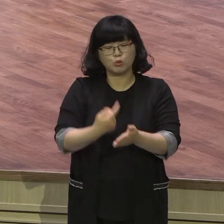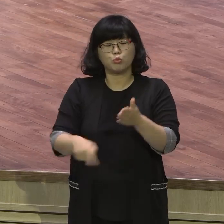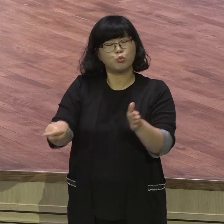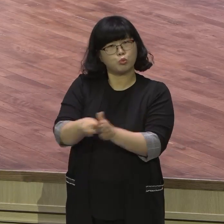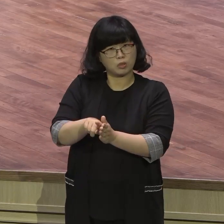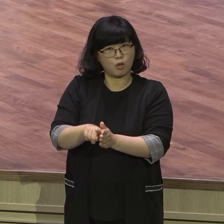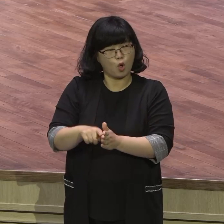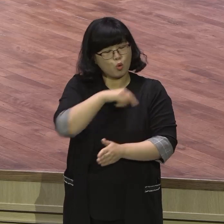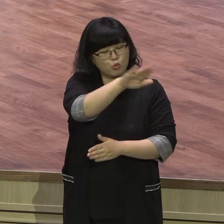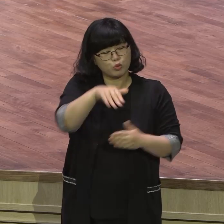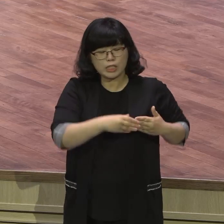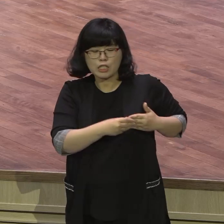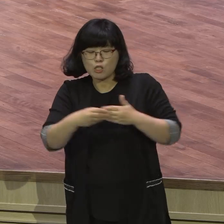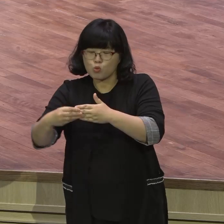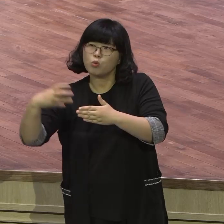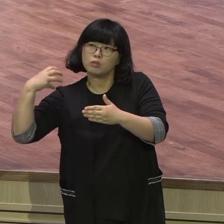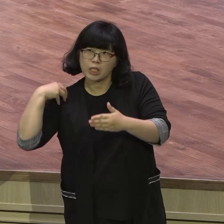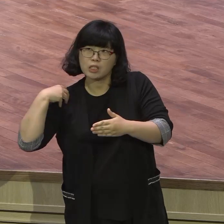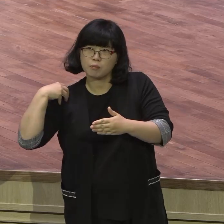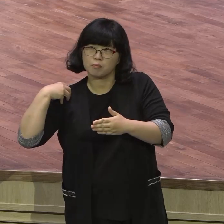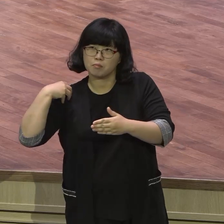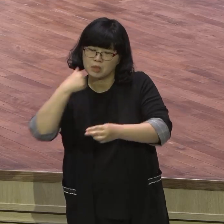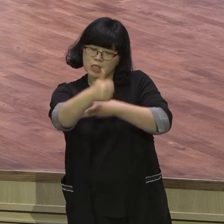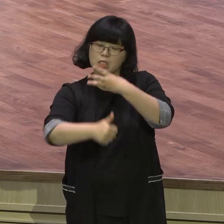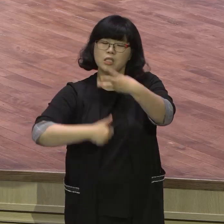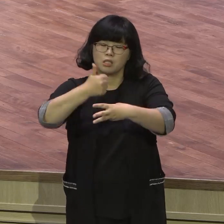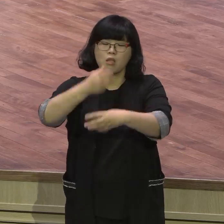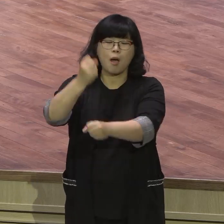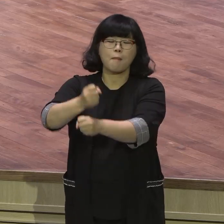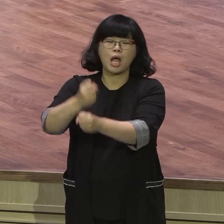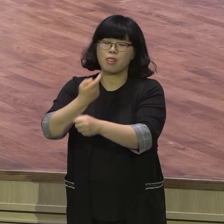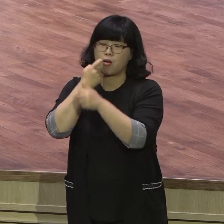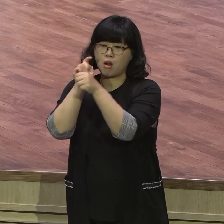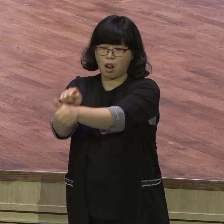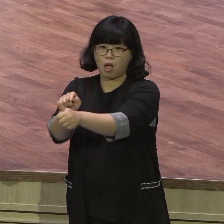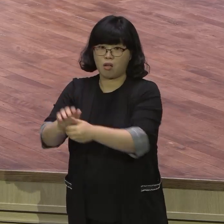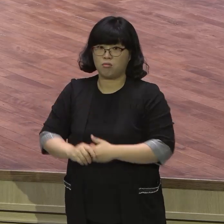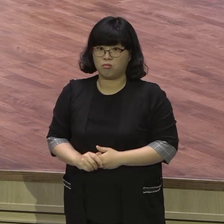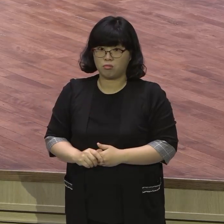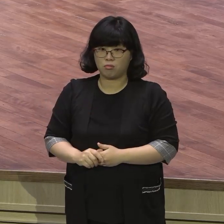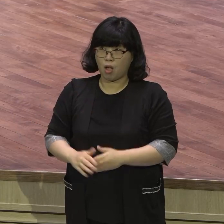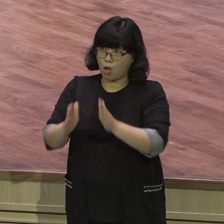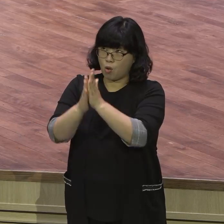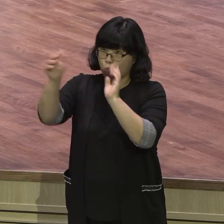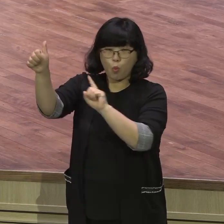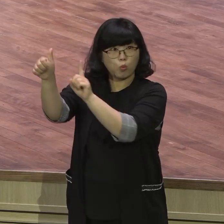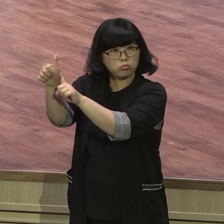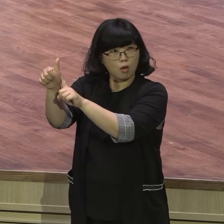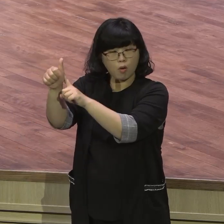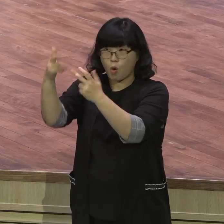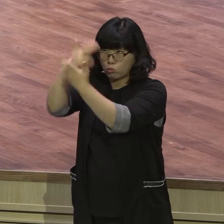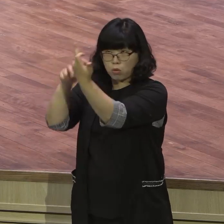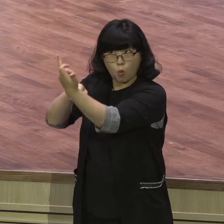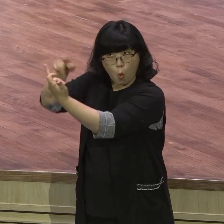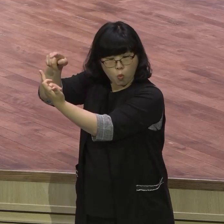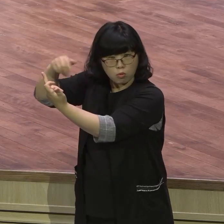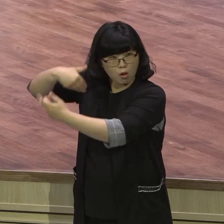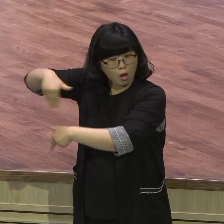인도할 신을 만들라 이 모세의 곳 우리를 영국 땅에서 인도하여 낸 사람은 어찌 되었는지